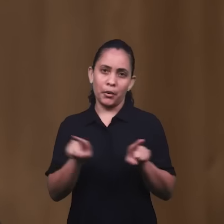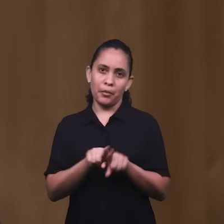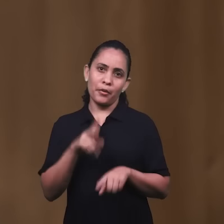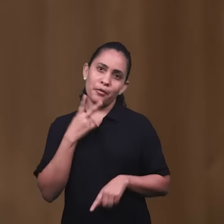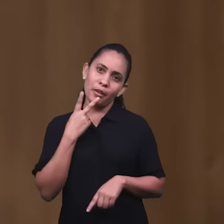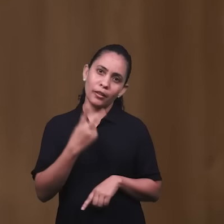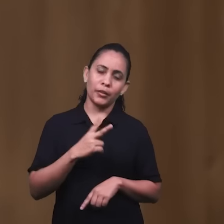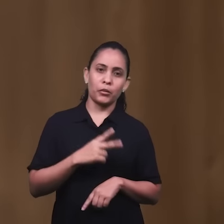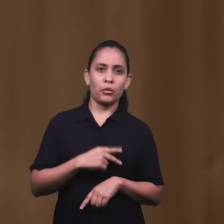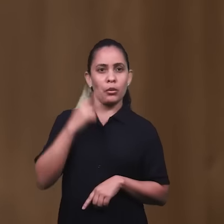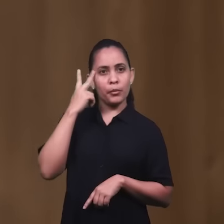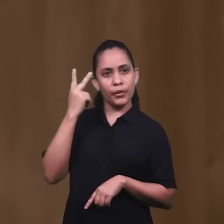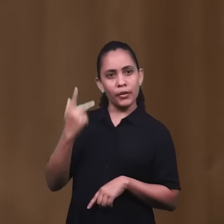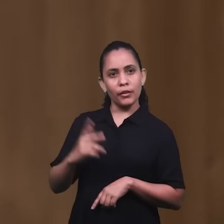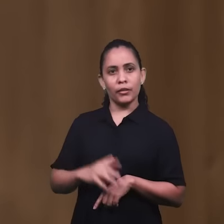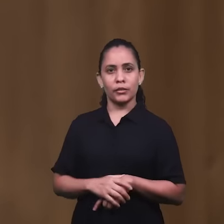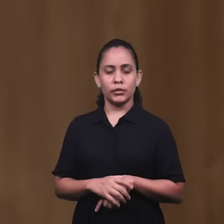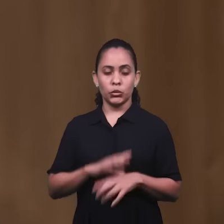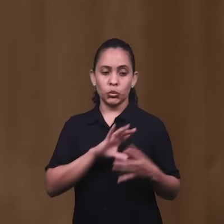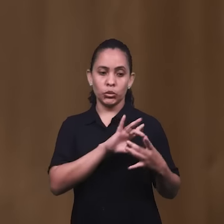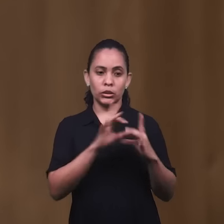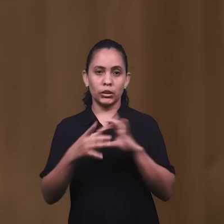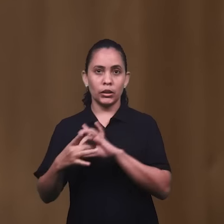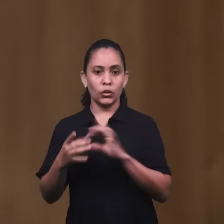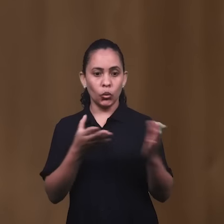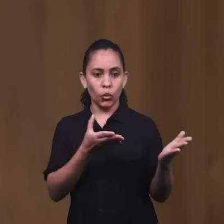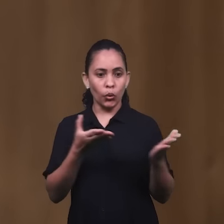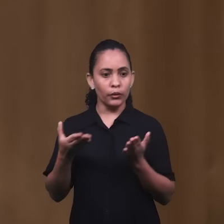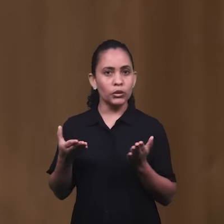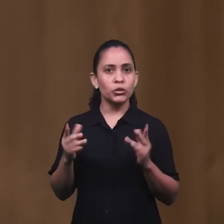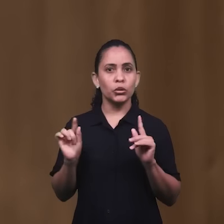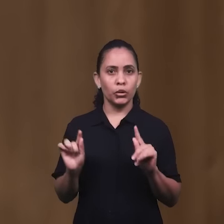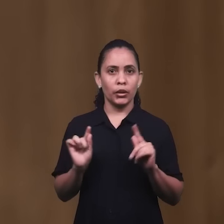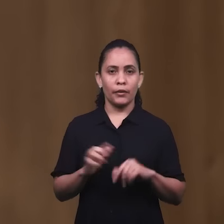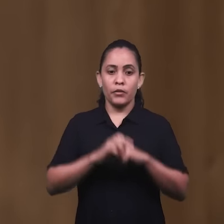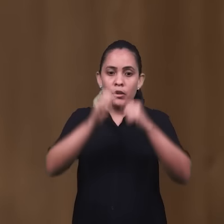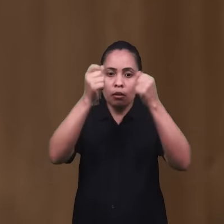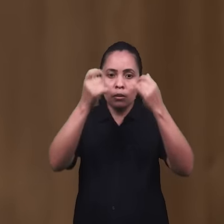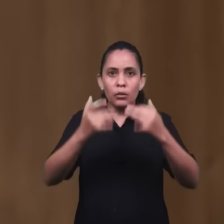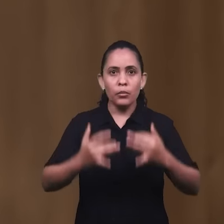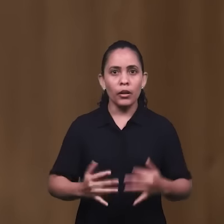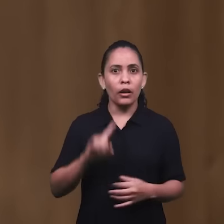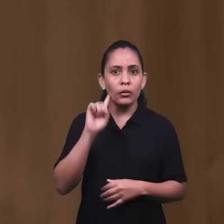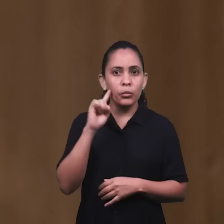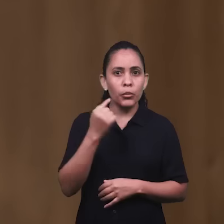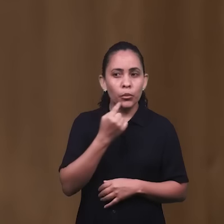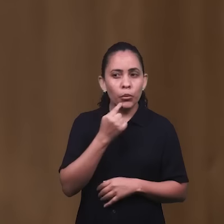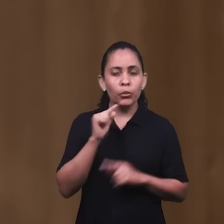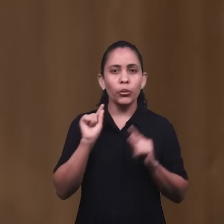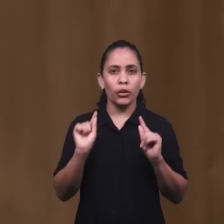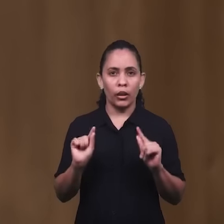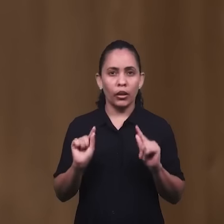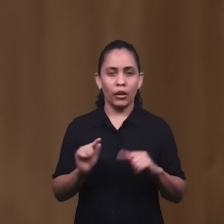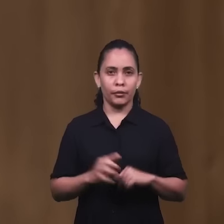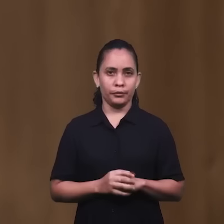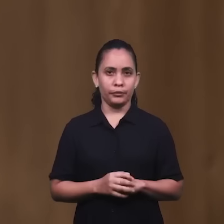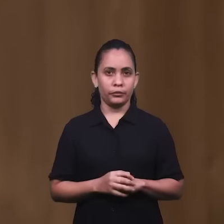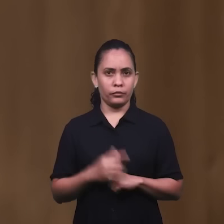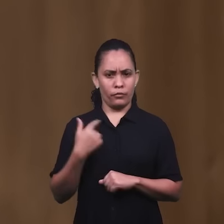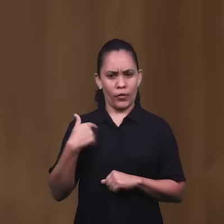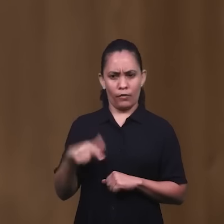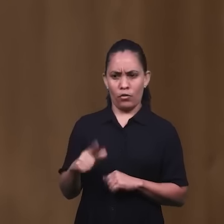falando, Priscila, essa questão da contextualização do convite, depois que foi explicado para o surdo o que era Ele falou assim,